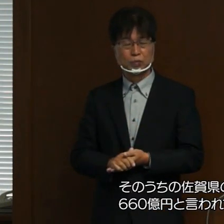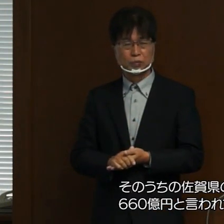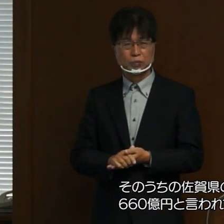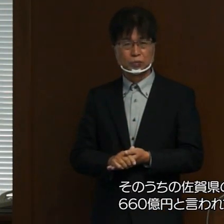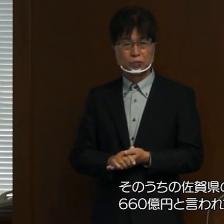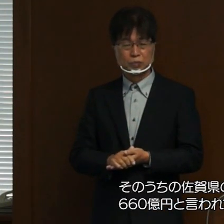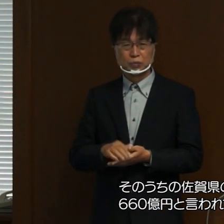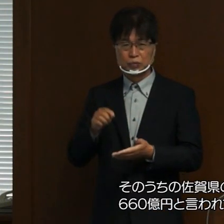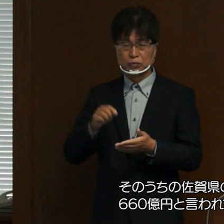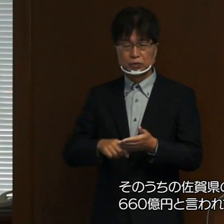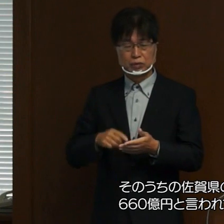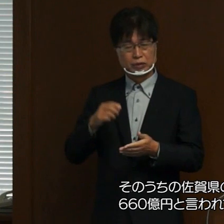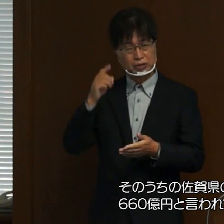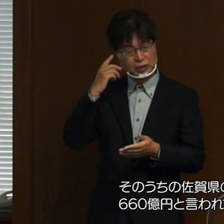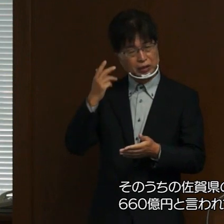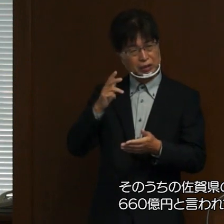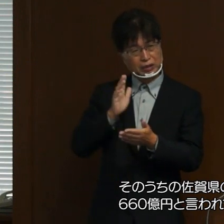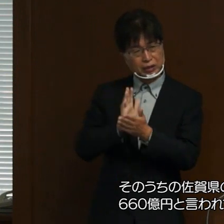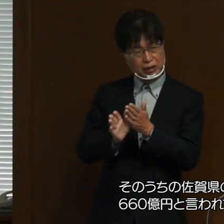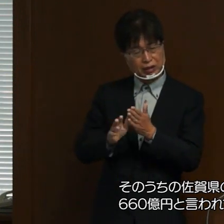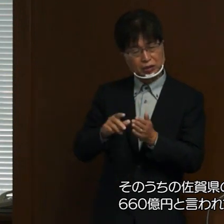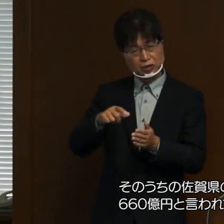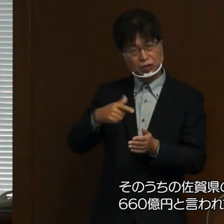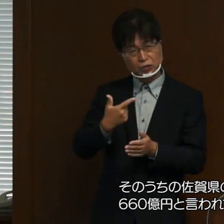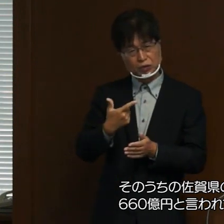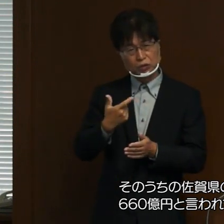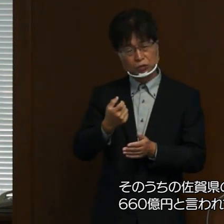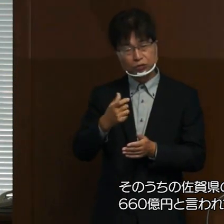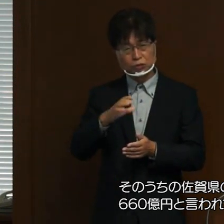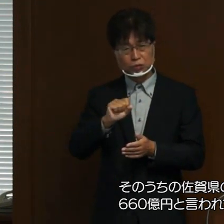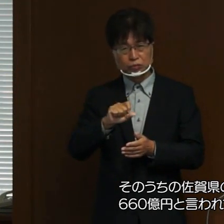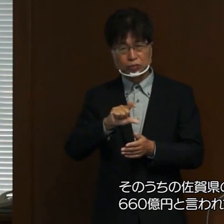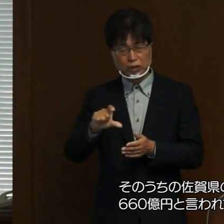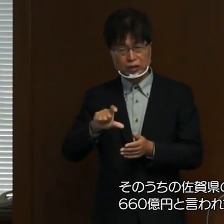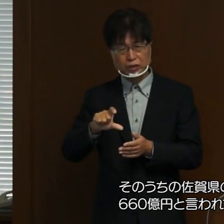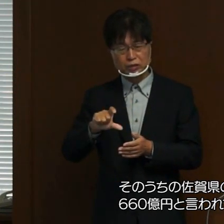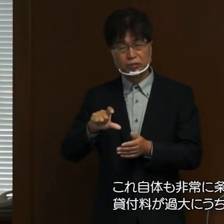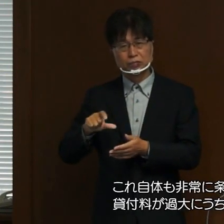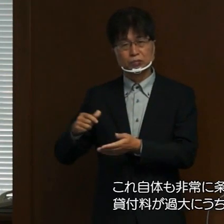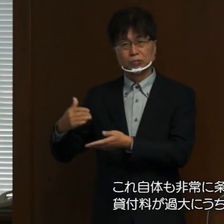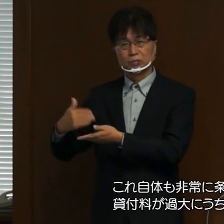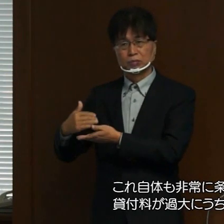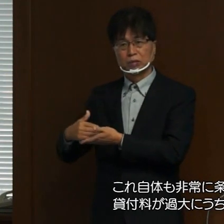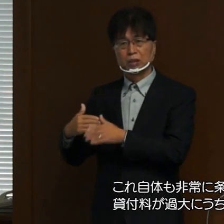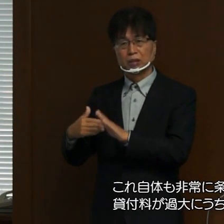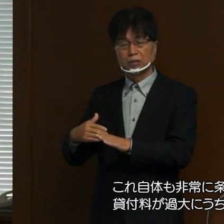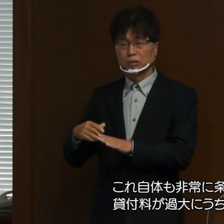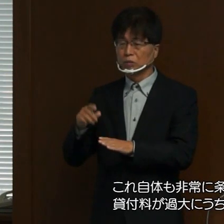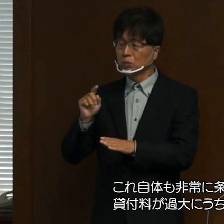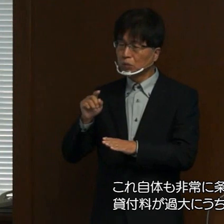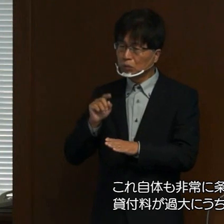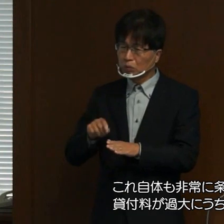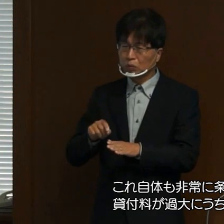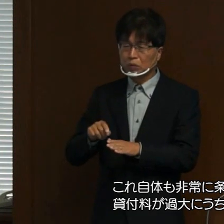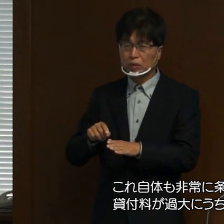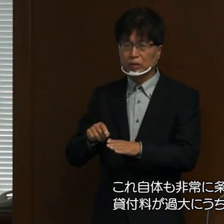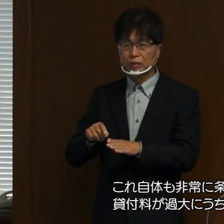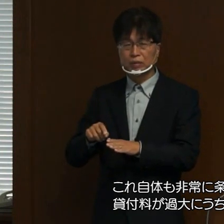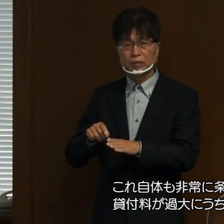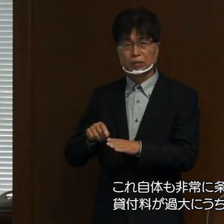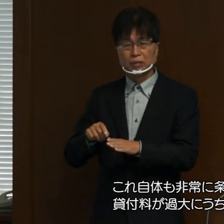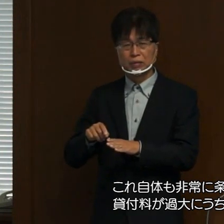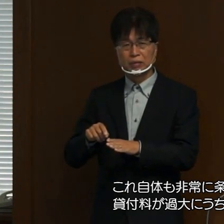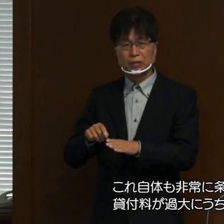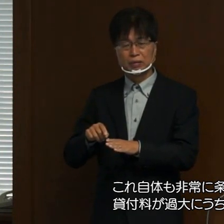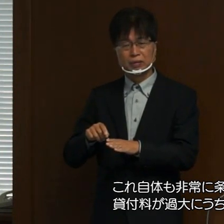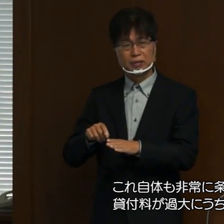そのうちの佐賀県の実質負担が660億円と言われてますけれども、これ自体も非常に条件に条件を詰めた